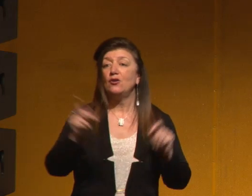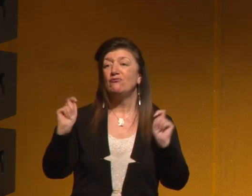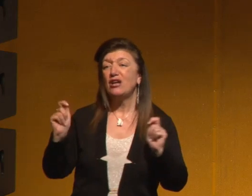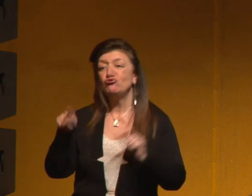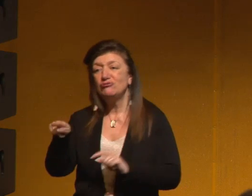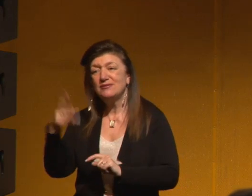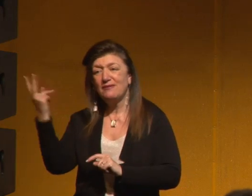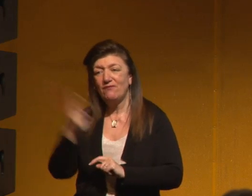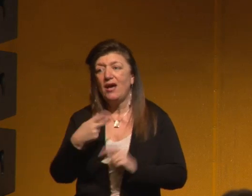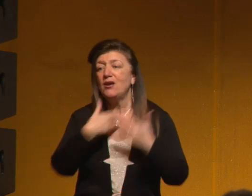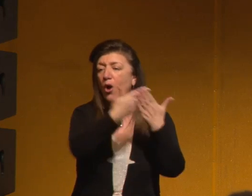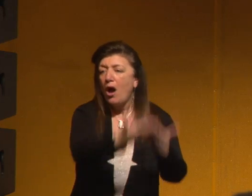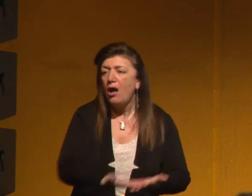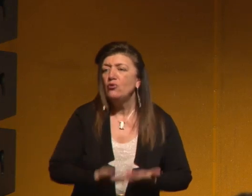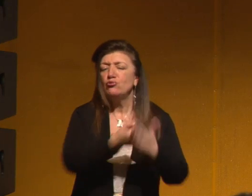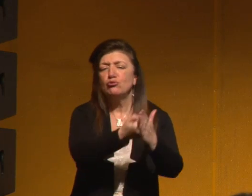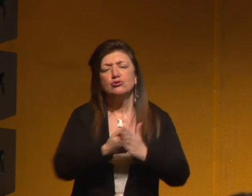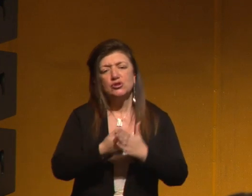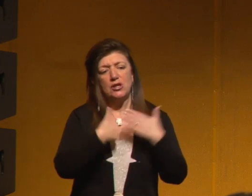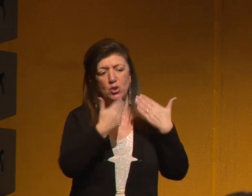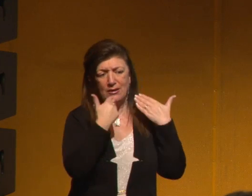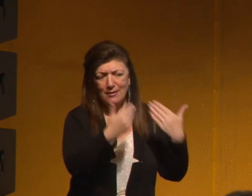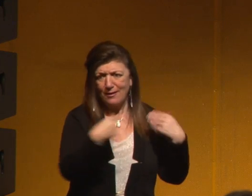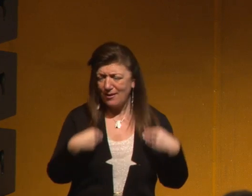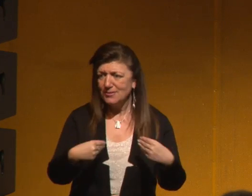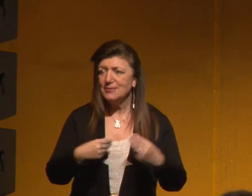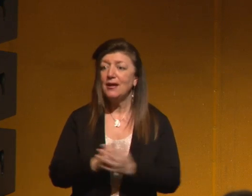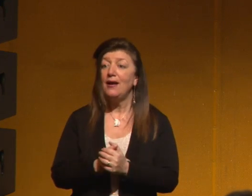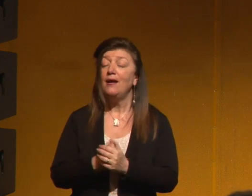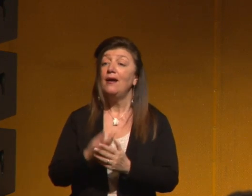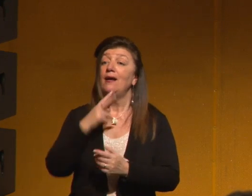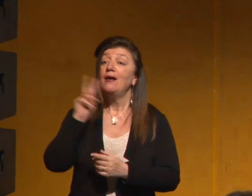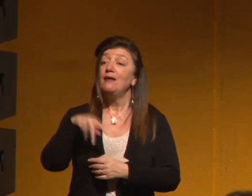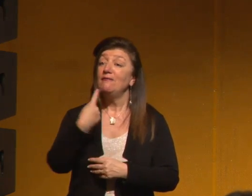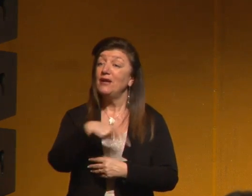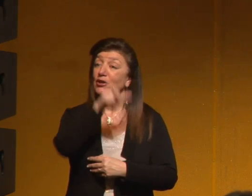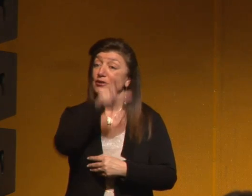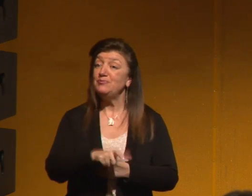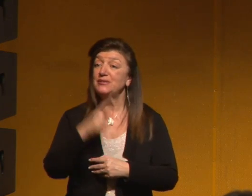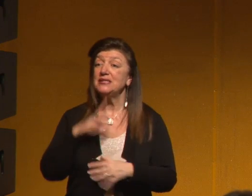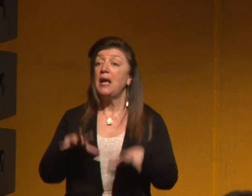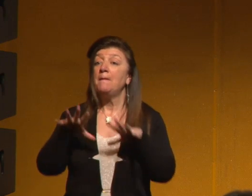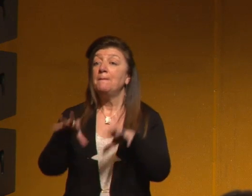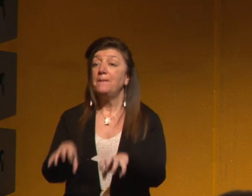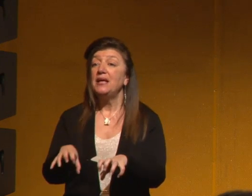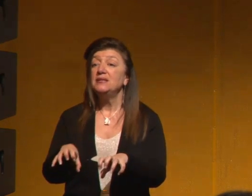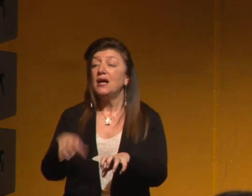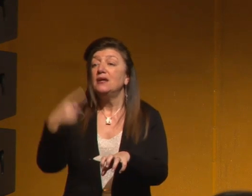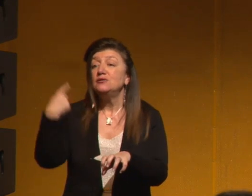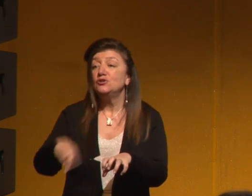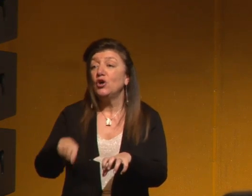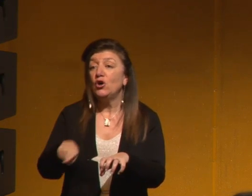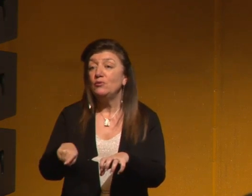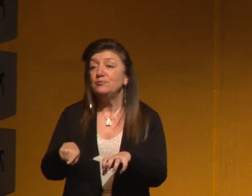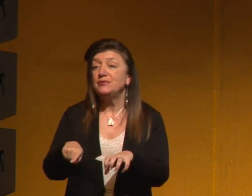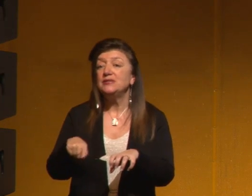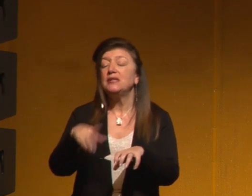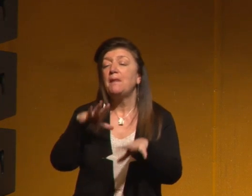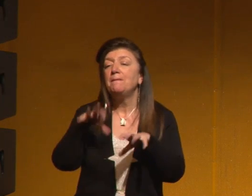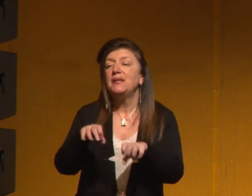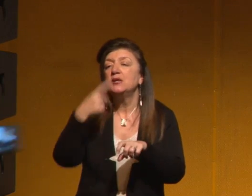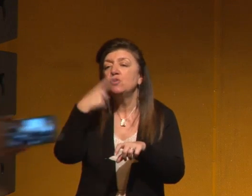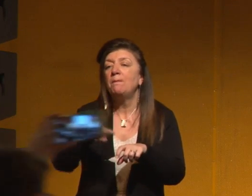l'aiuto il sostegno che ci ha dato è impegnato esattamente in questo sforzo nello sforzo di